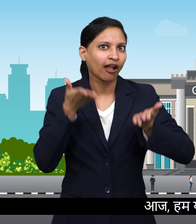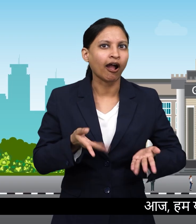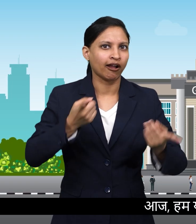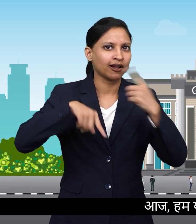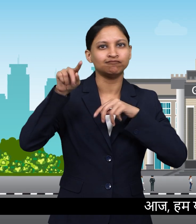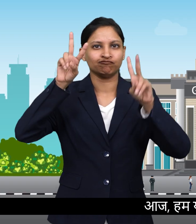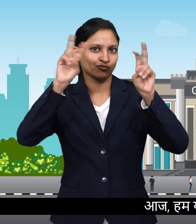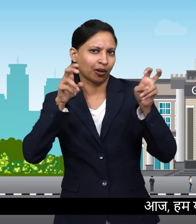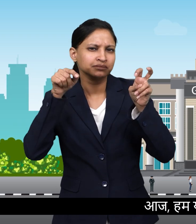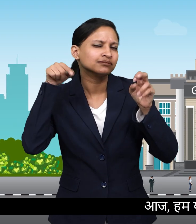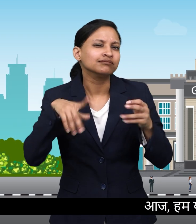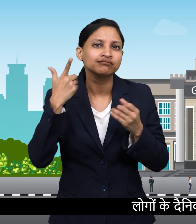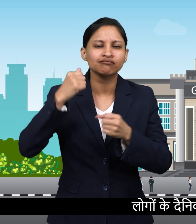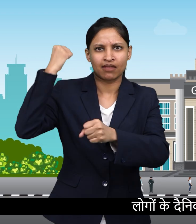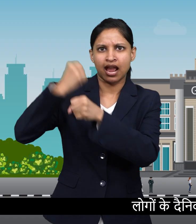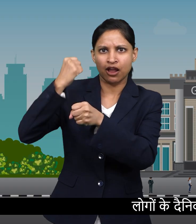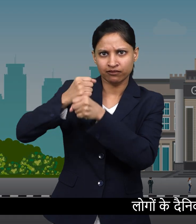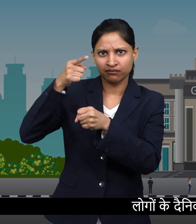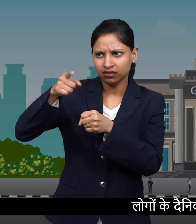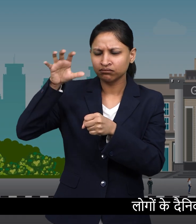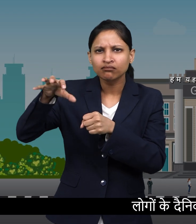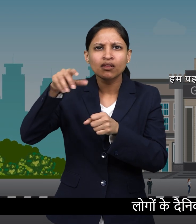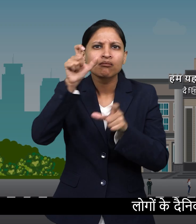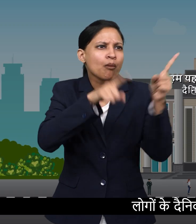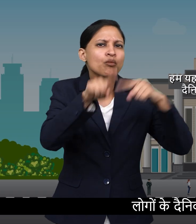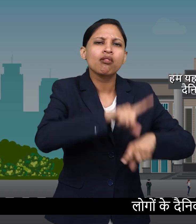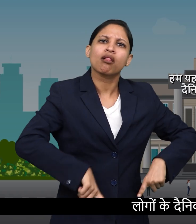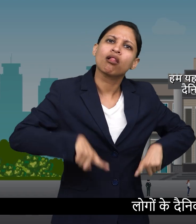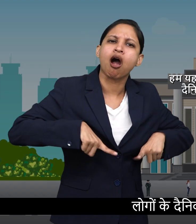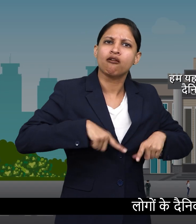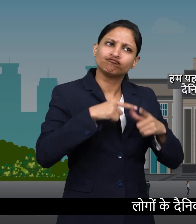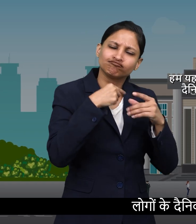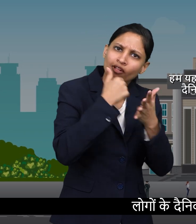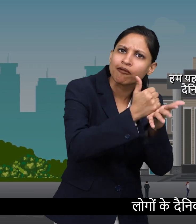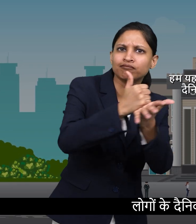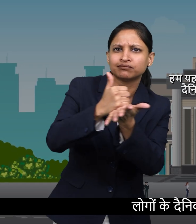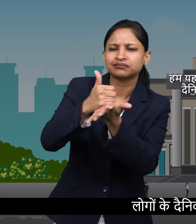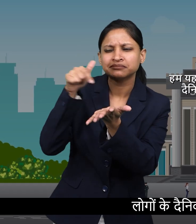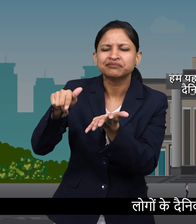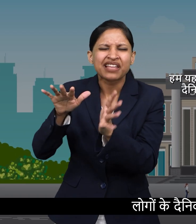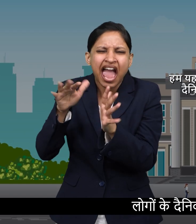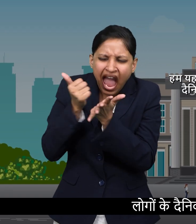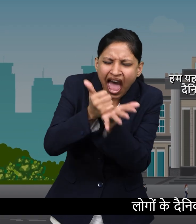आज हम ये जानने वाले हैं कि सरकार लोगों के दैनिक जीवन में कैसे मदद करती है